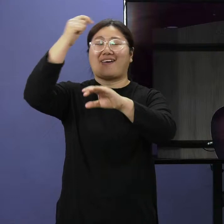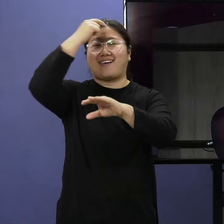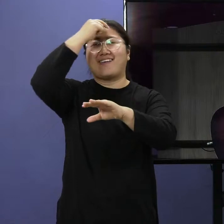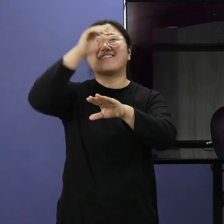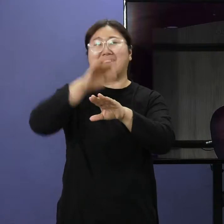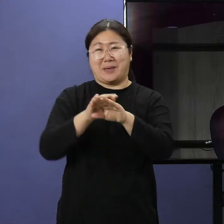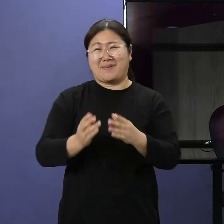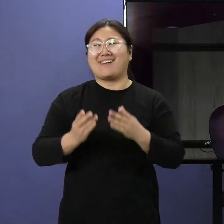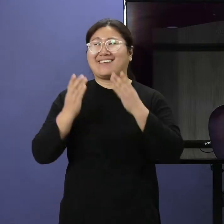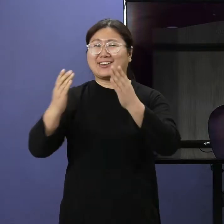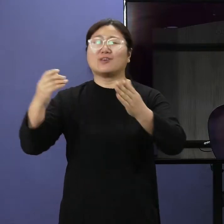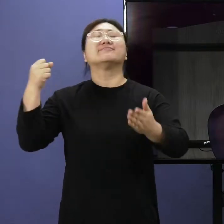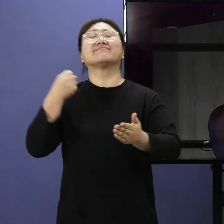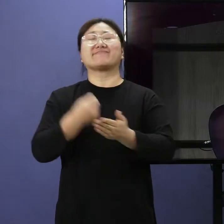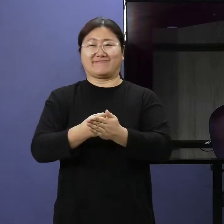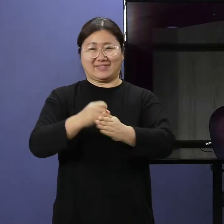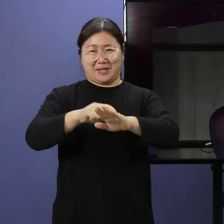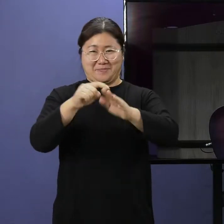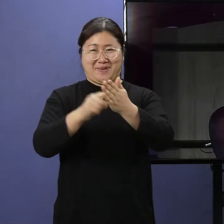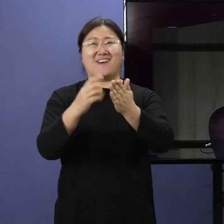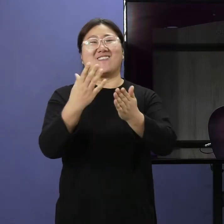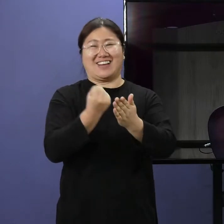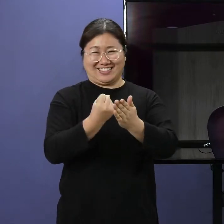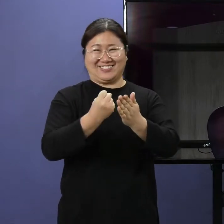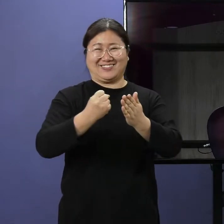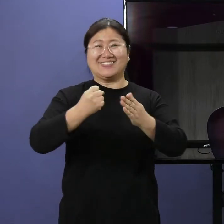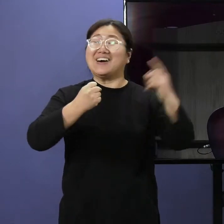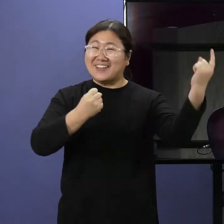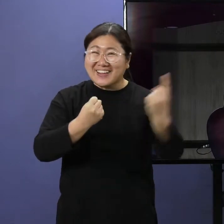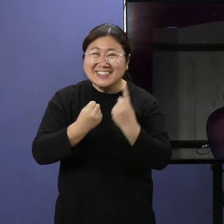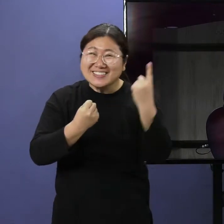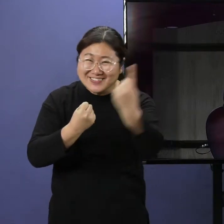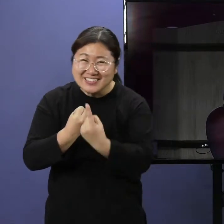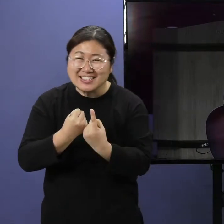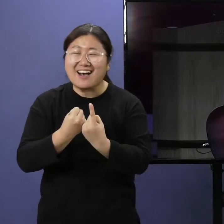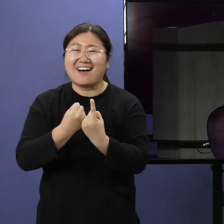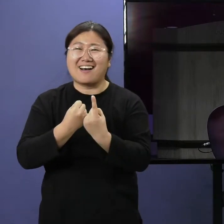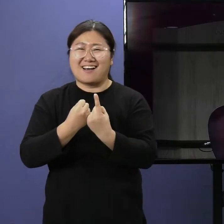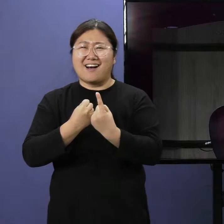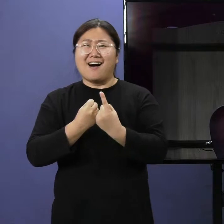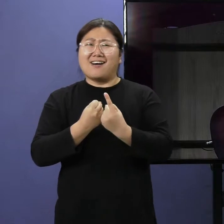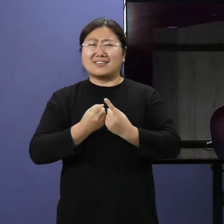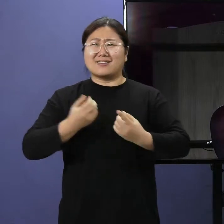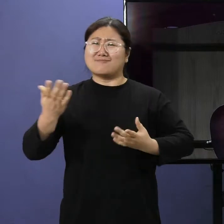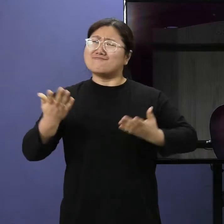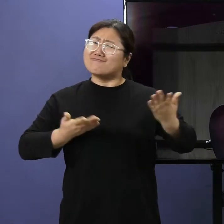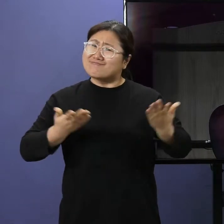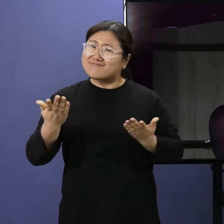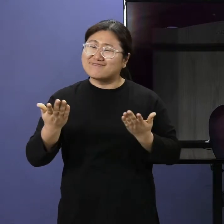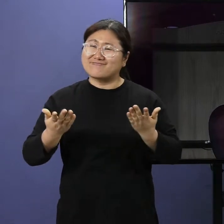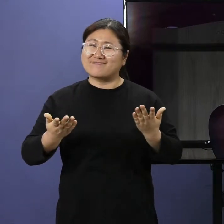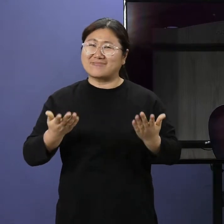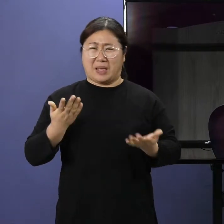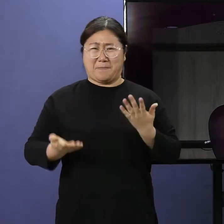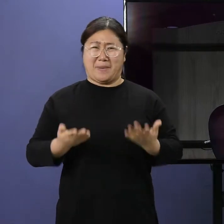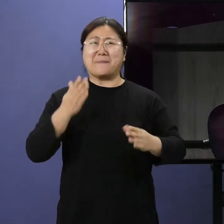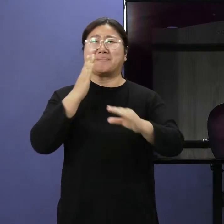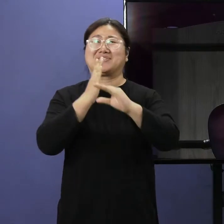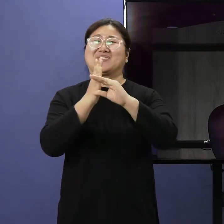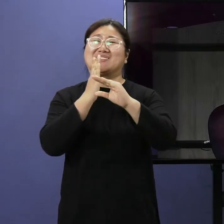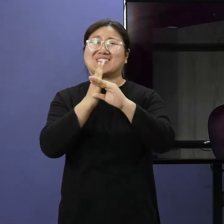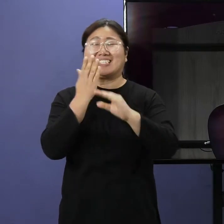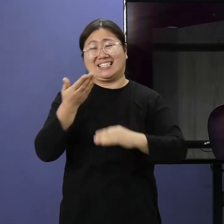마음으로 또 이 자리에 나왔습니다. 여러분, 여러 가지 분주한 상황들 속에서도 또 때로는 다양한